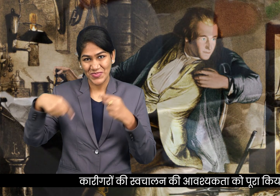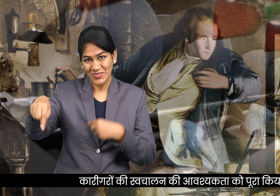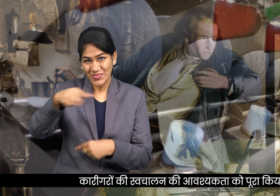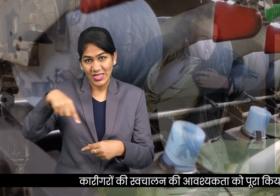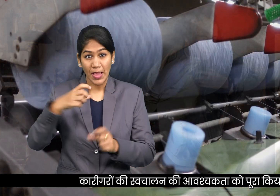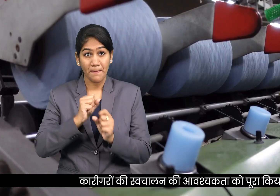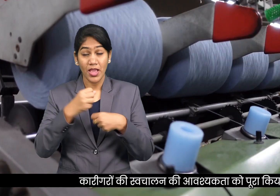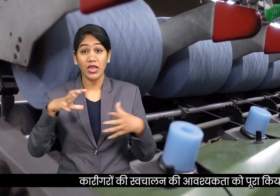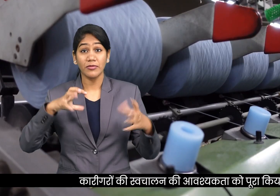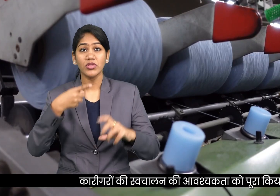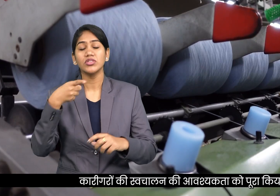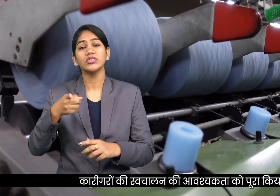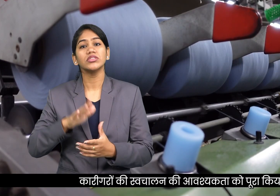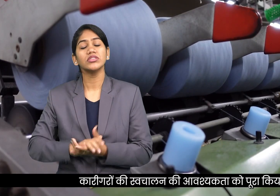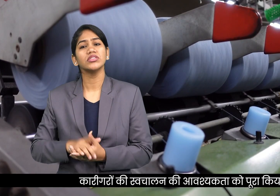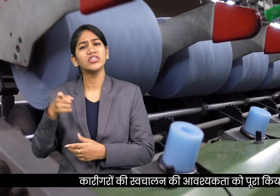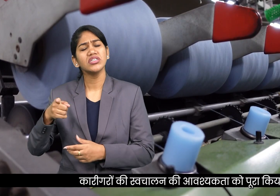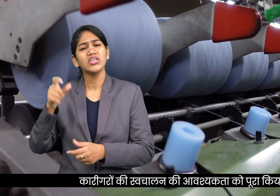पूरा किया।